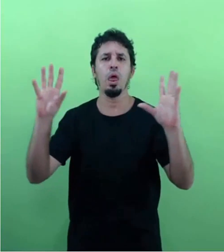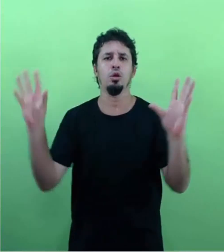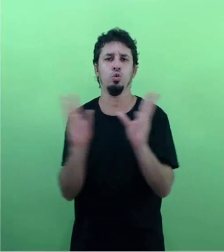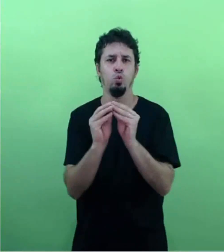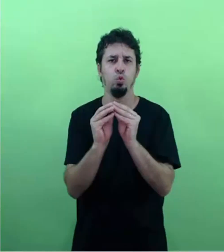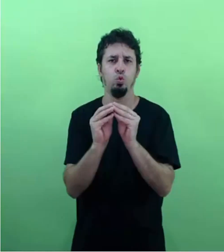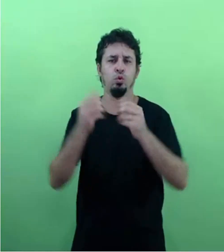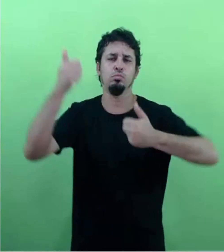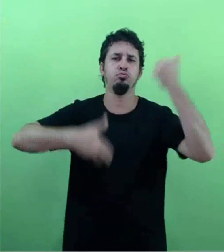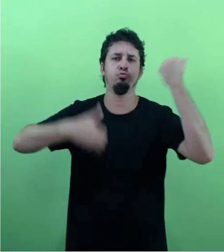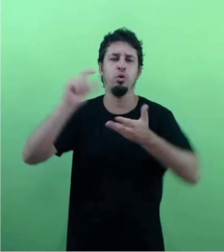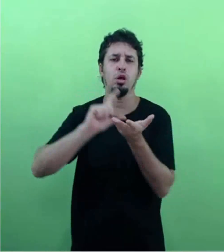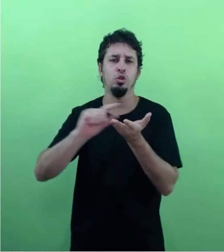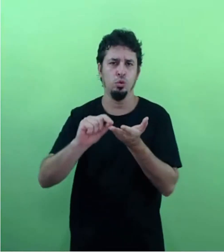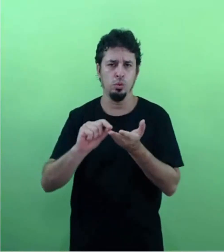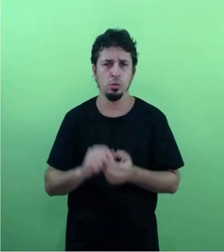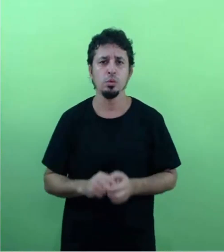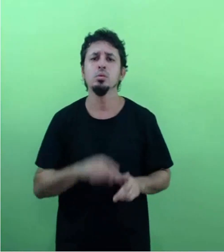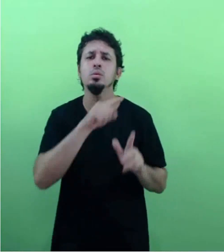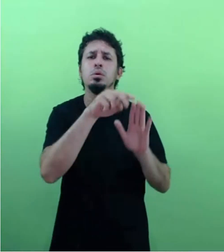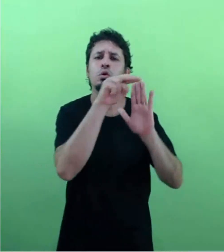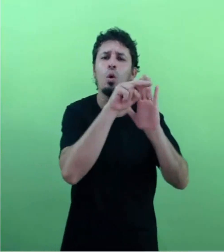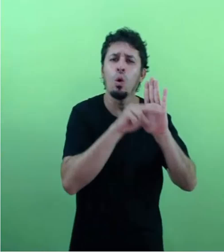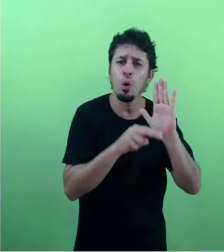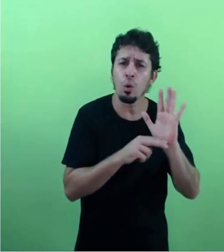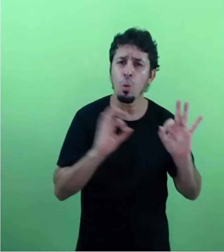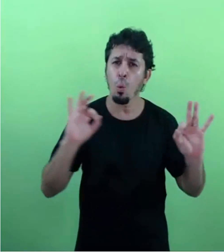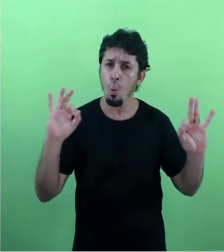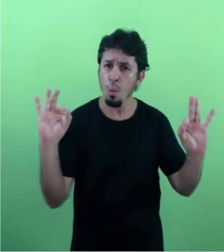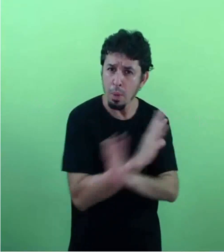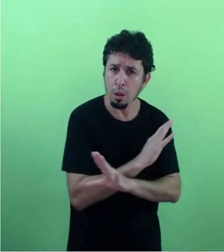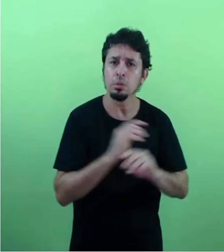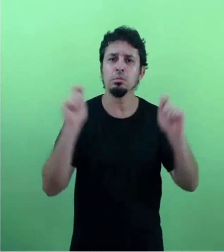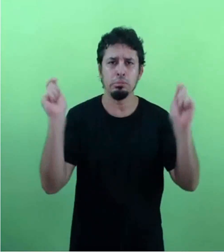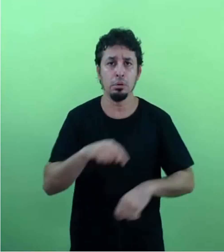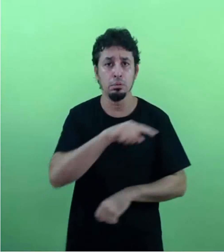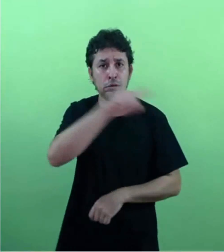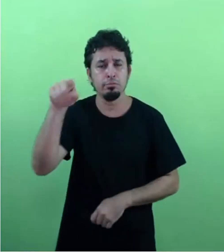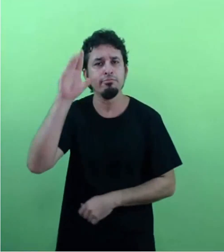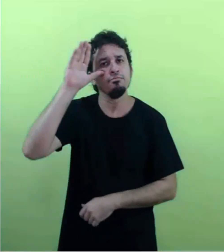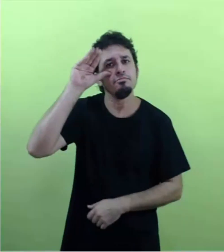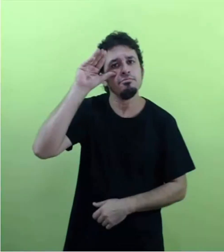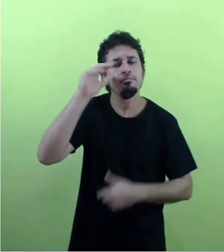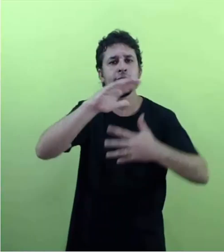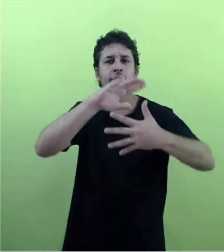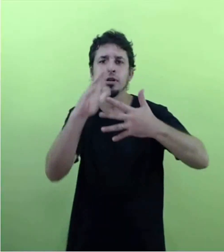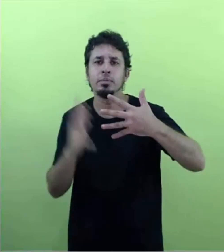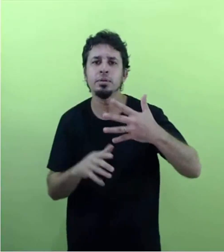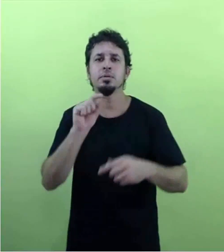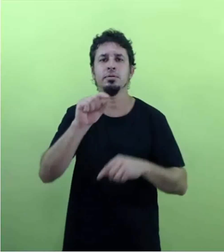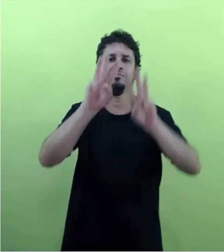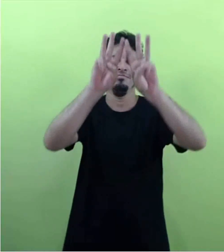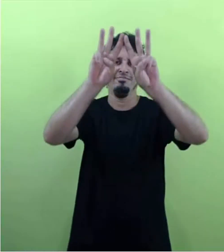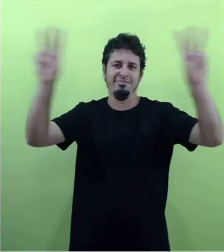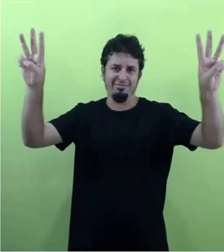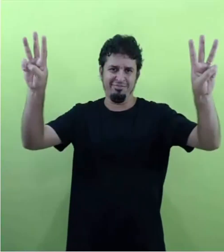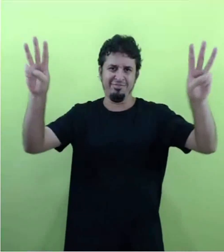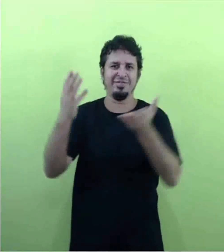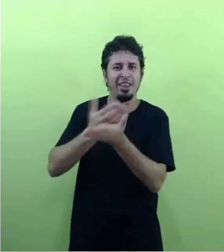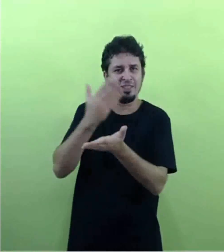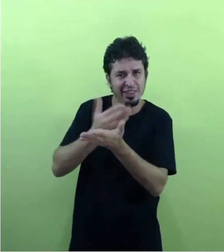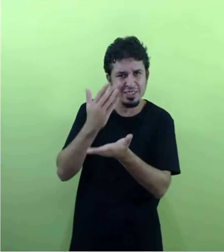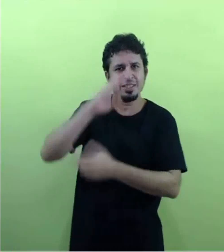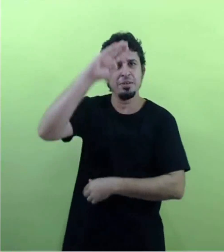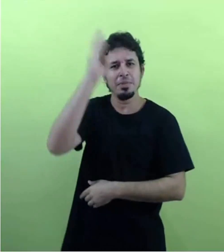40 minutos na sua íntegra. As normas completas podem ser consultadas em Libras no site da